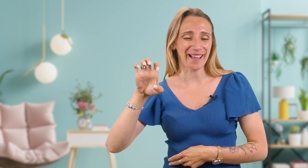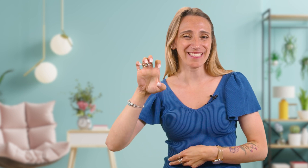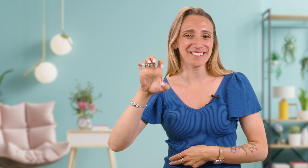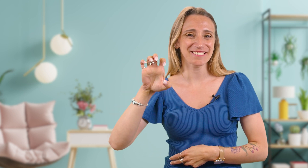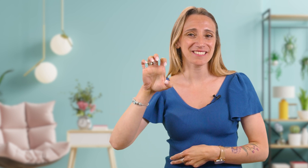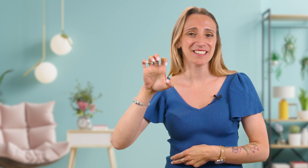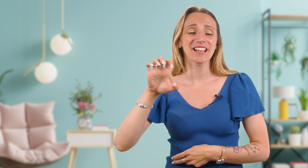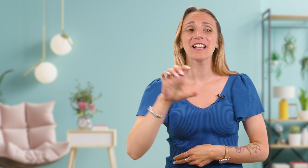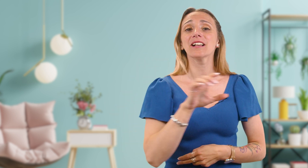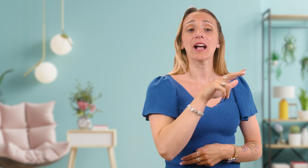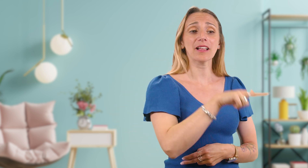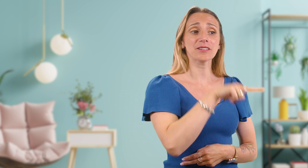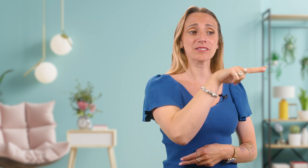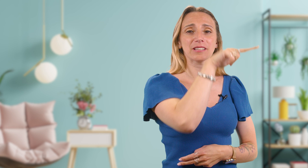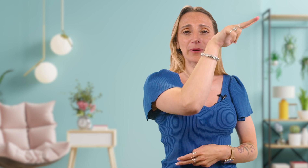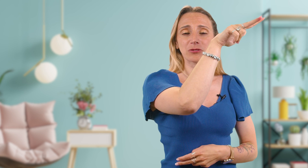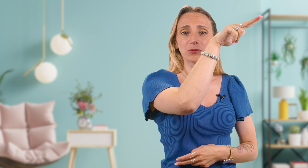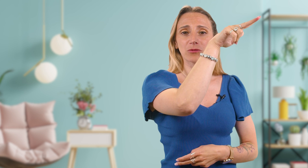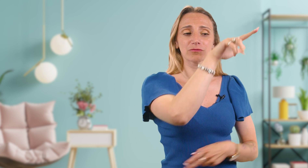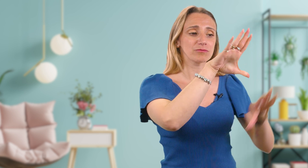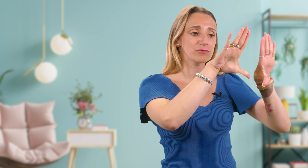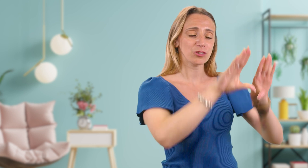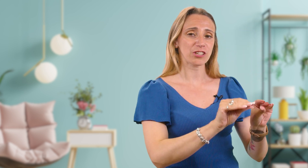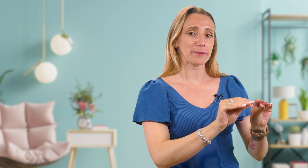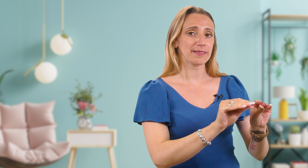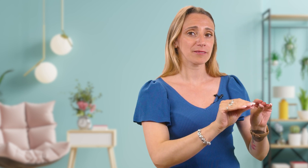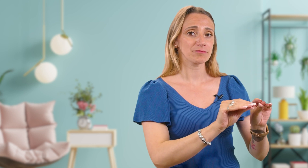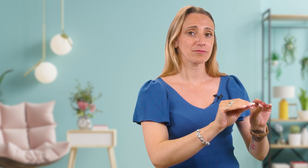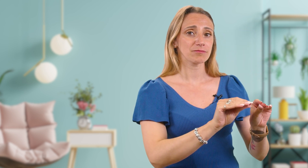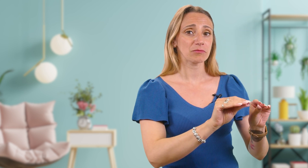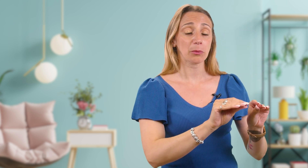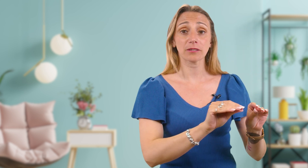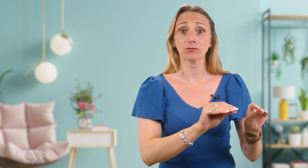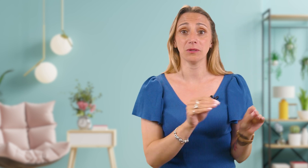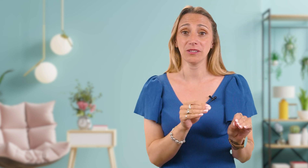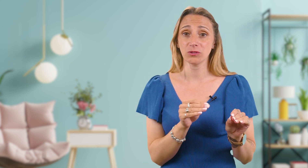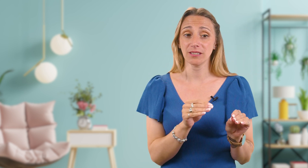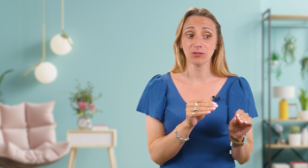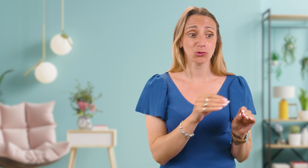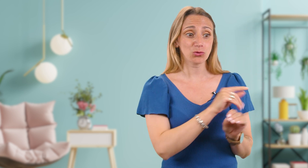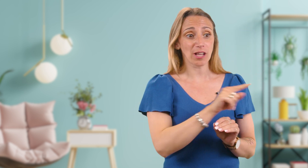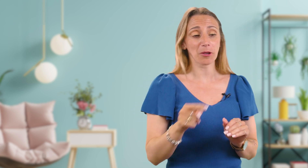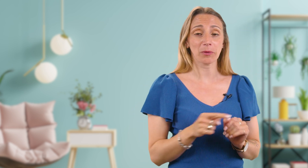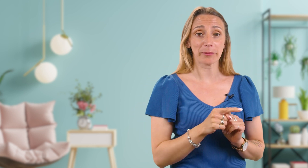Villeurbanne, dans un appartement, j'habite. Après, si vous m'aviez donné tout ça comme